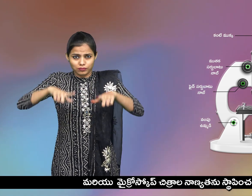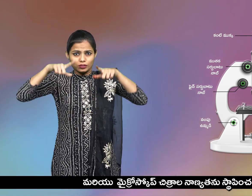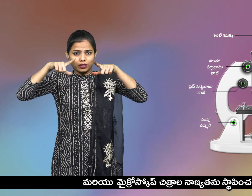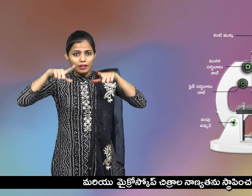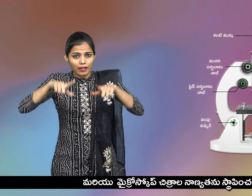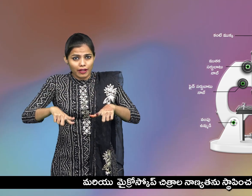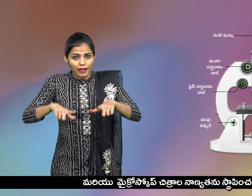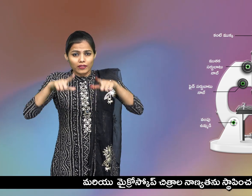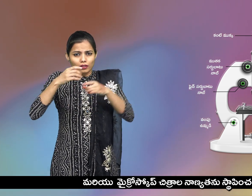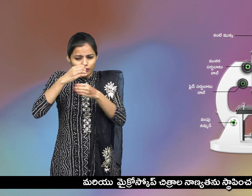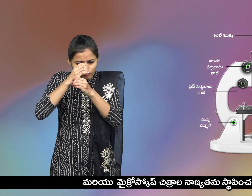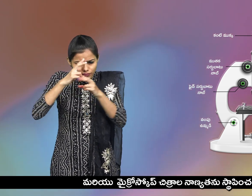నాణ్యతను స్థాపించడంలో